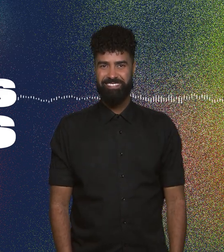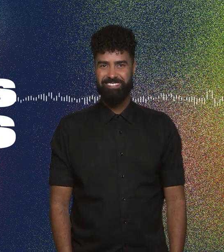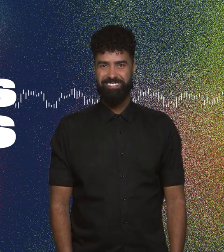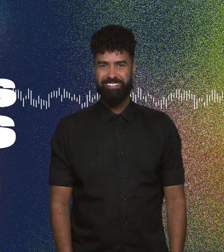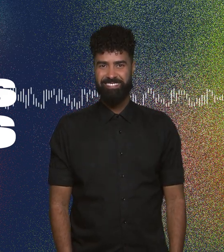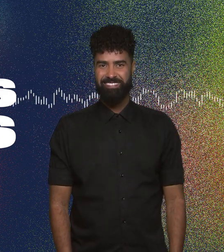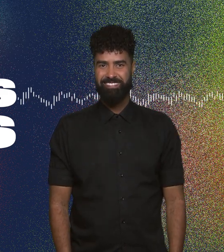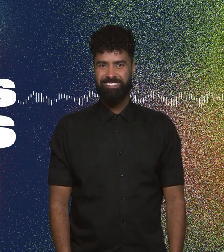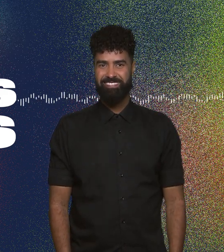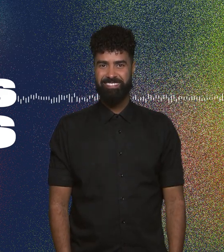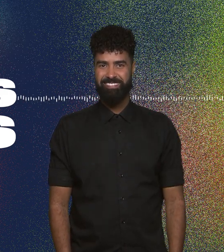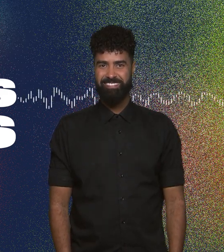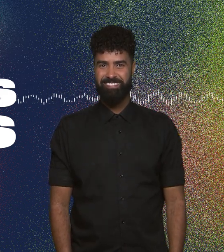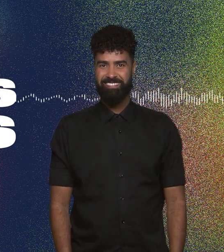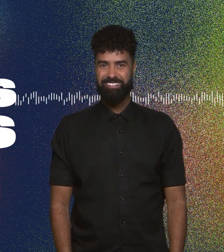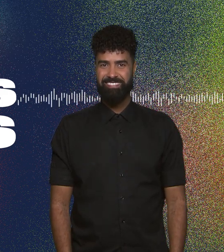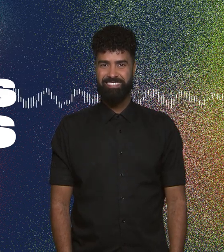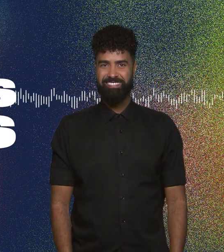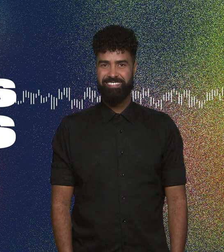sabidas.